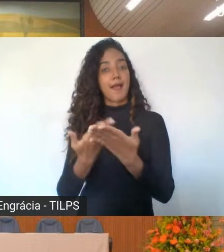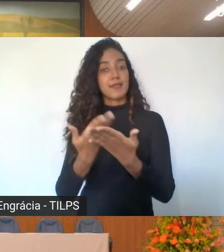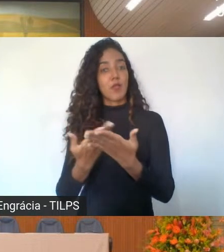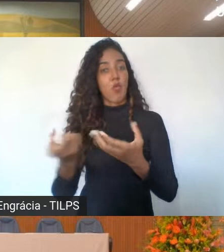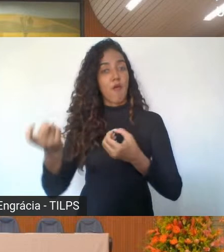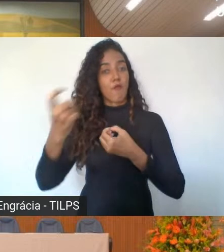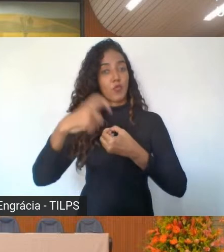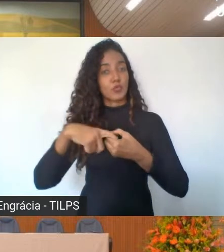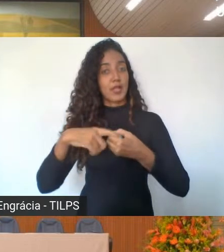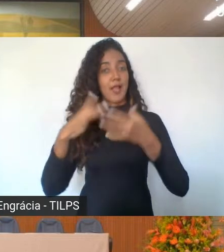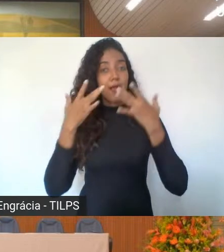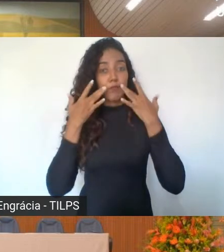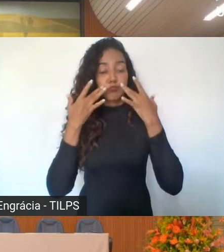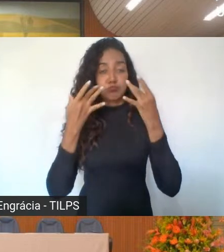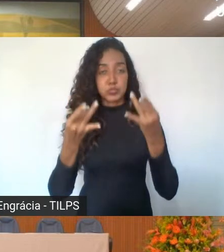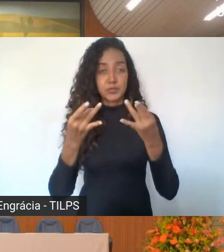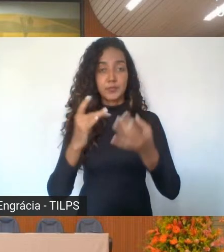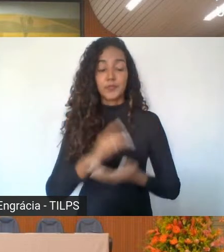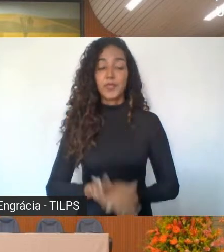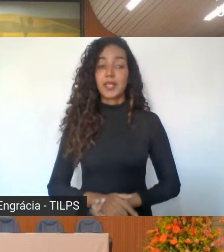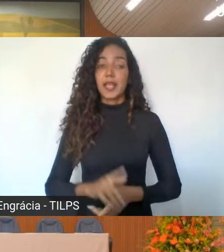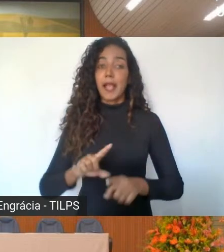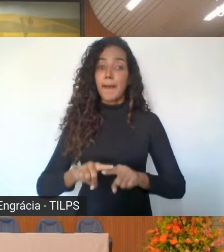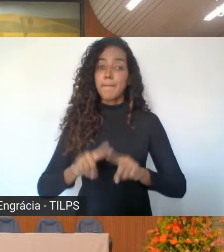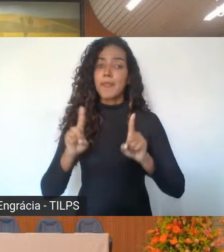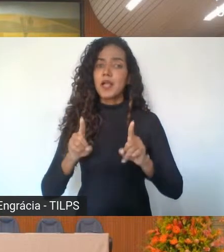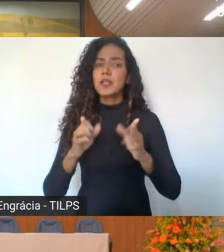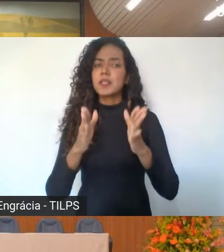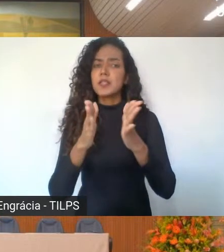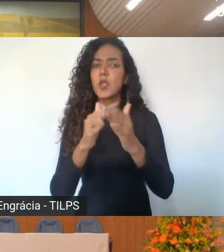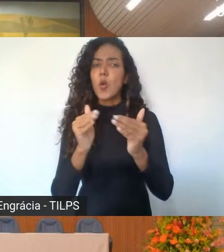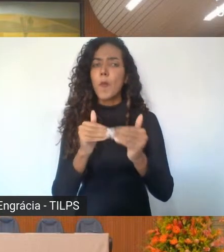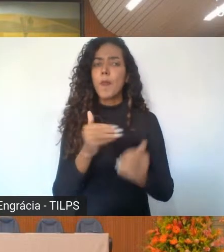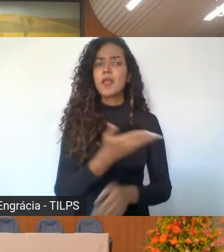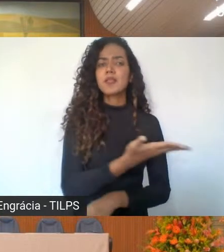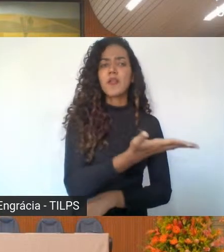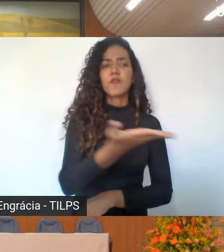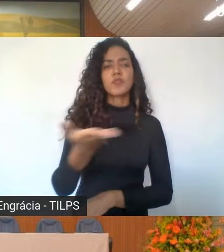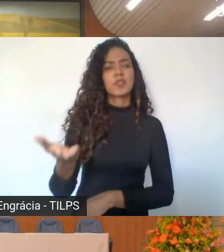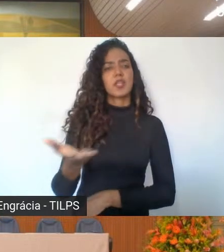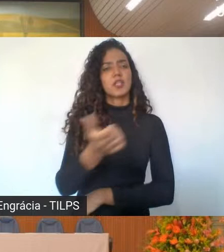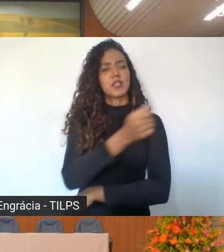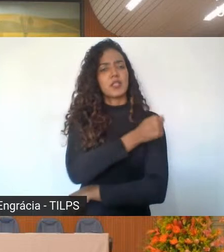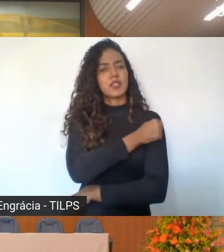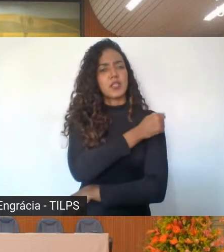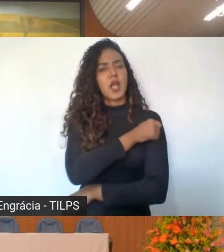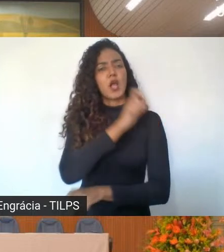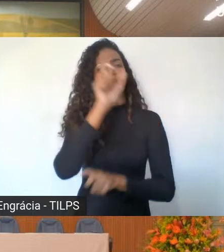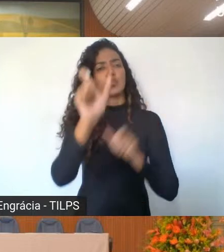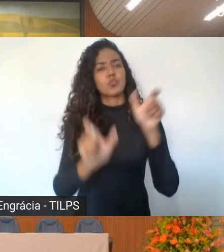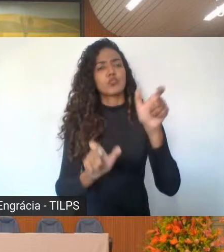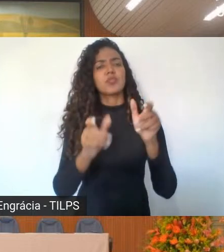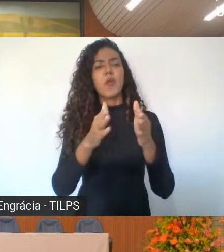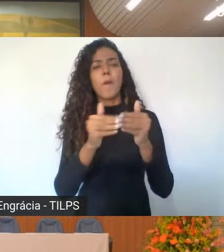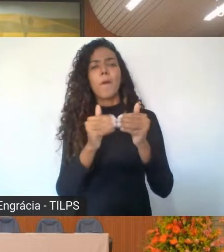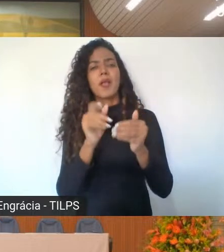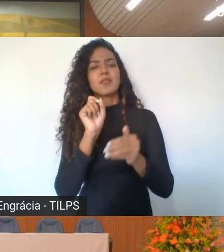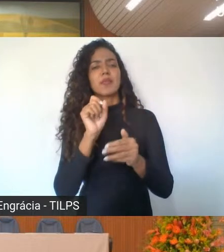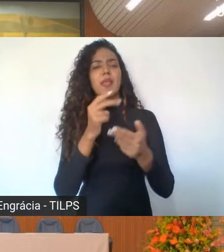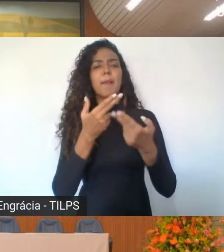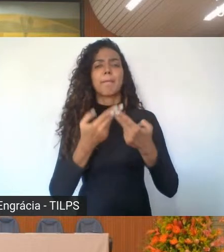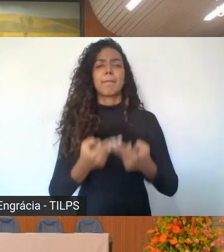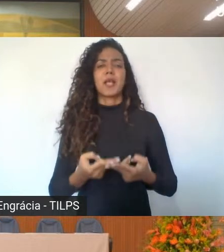eu peço a vocês, estudantes da UFRPE, que tenham mais um pouco de paciência, porque essa paciência,